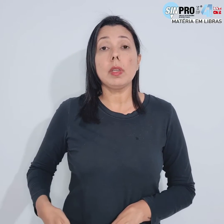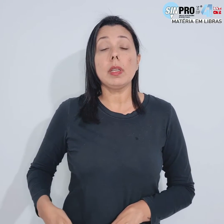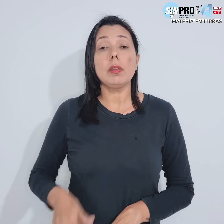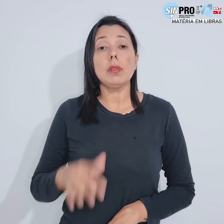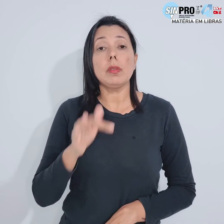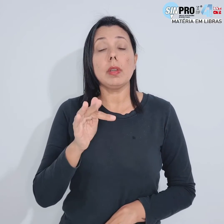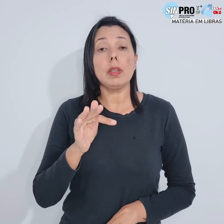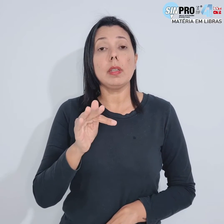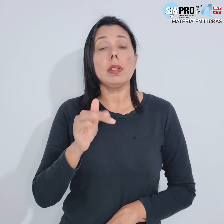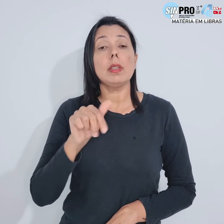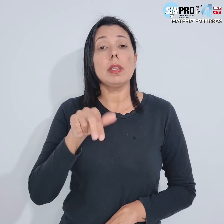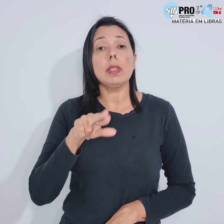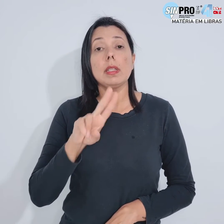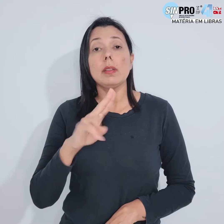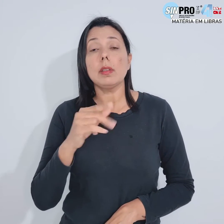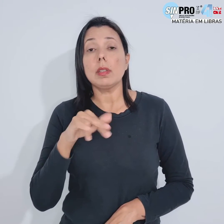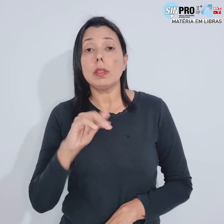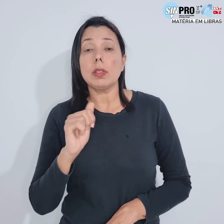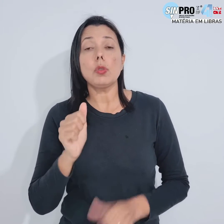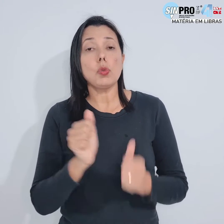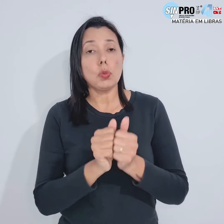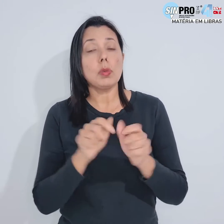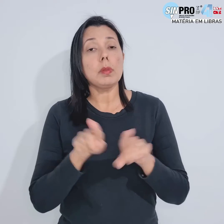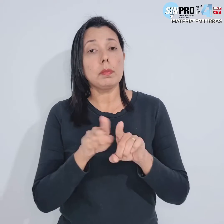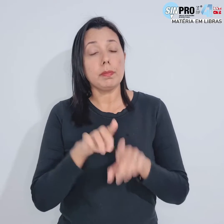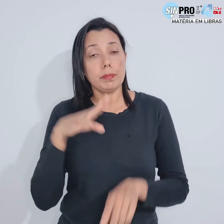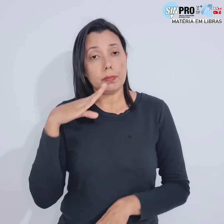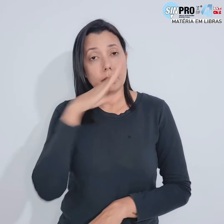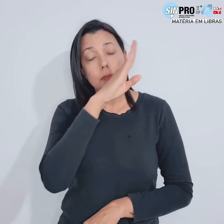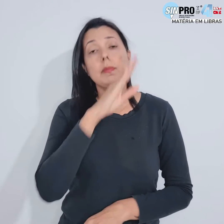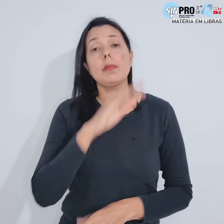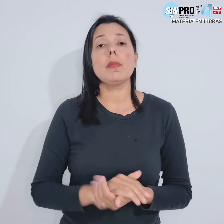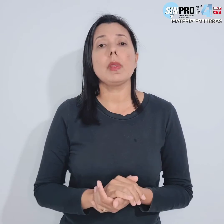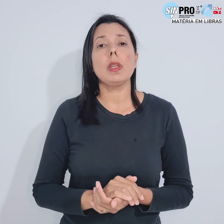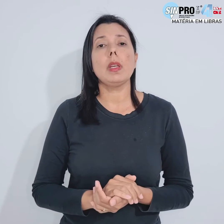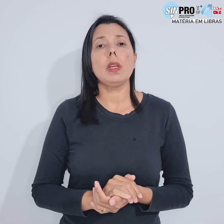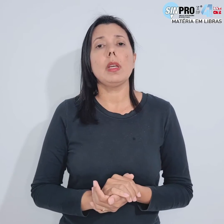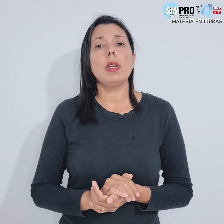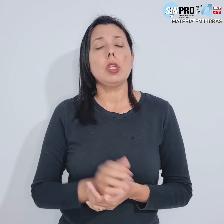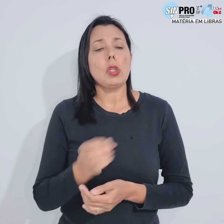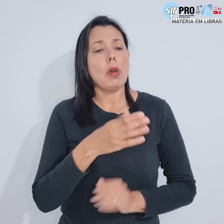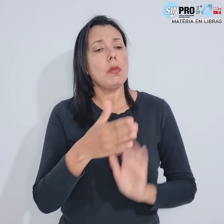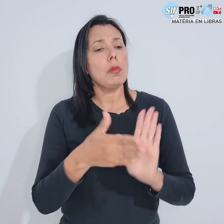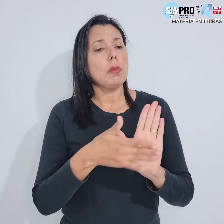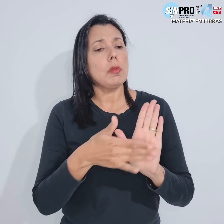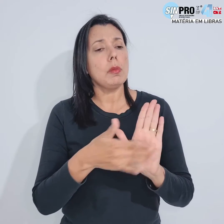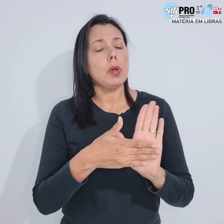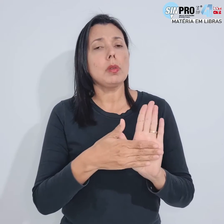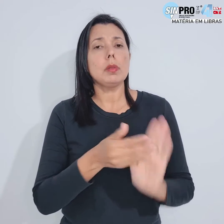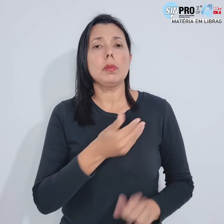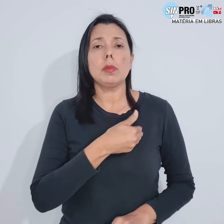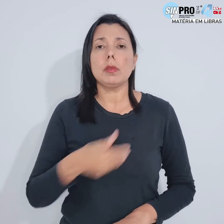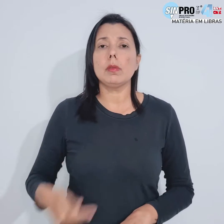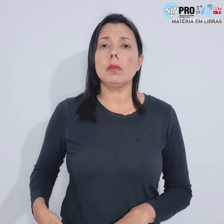Fernando Henrique, Temer e Bolsonaro. Cada reforma proposta pelo governo